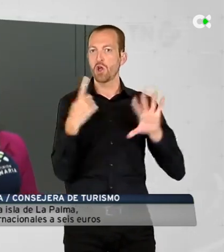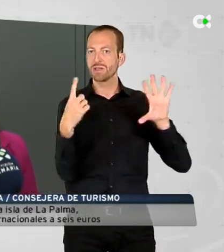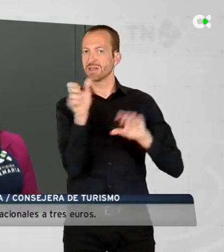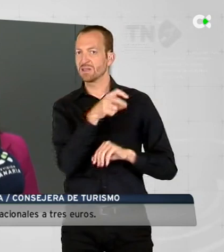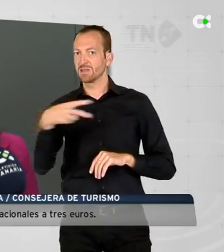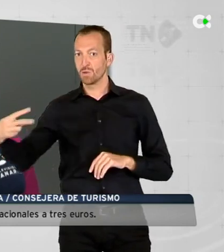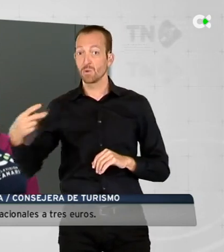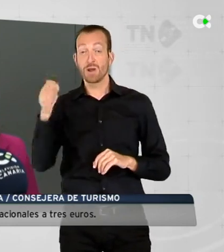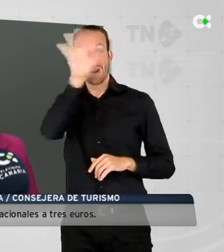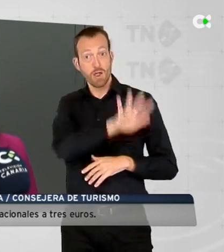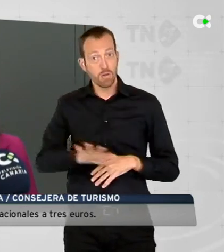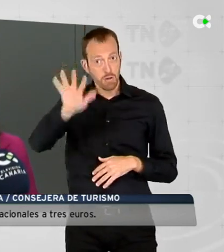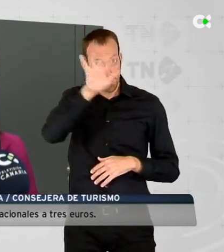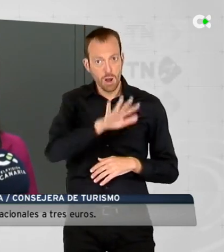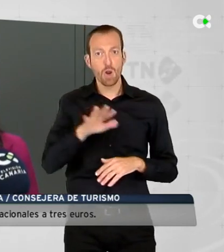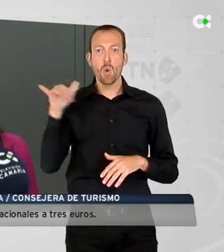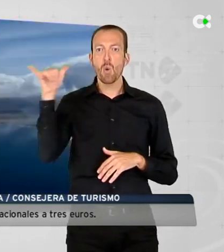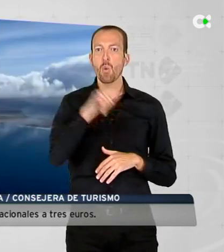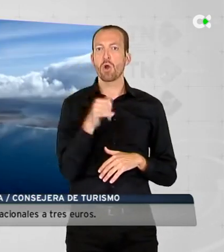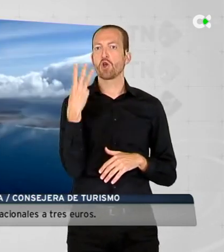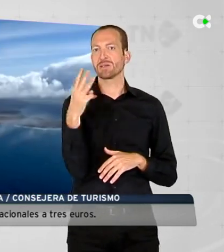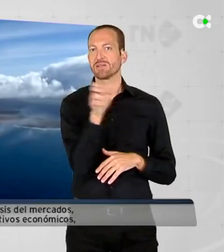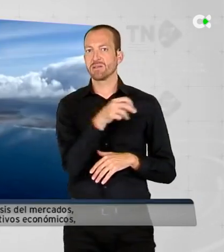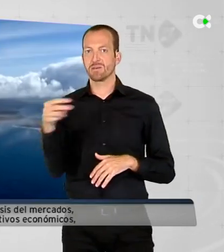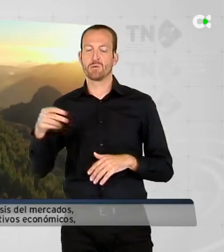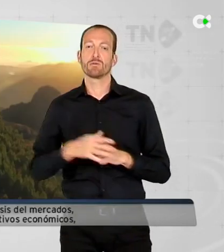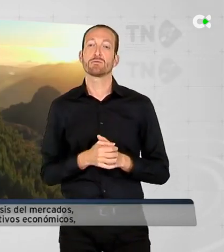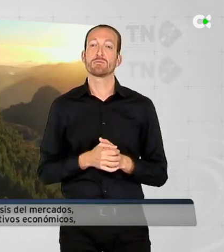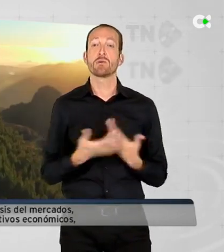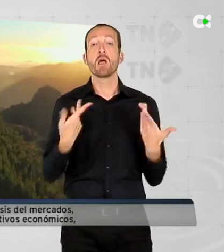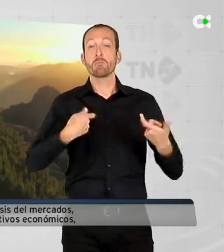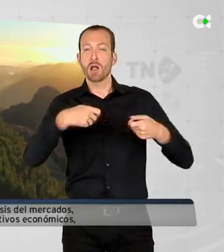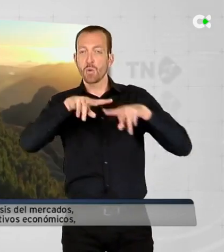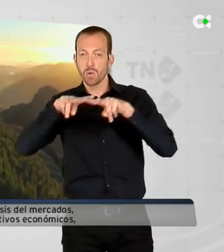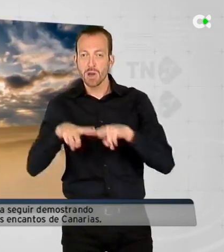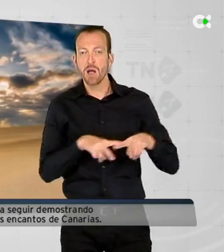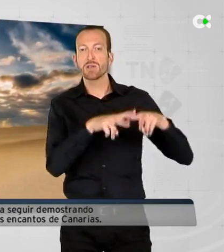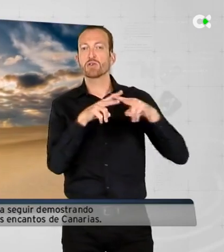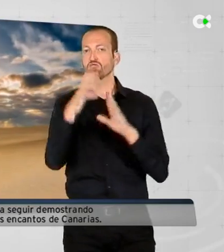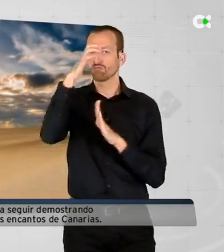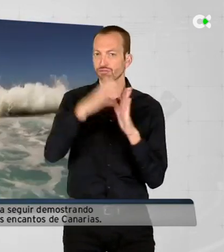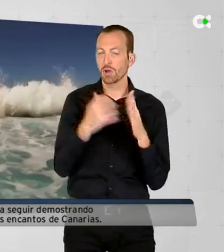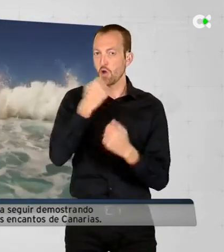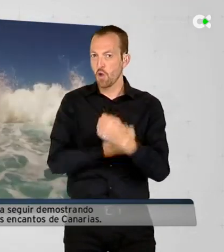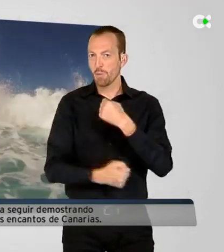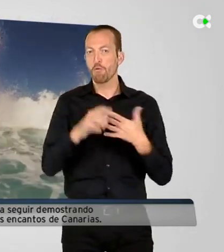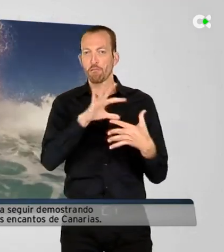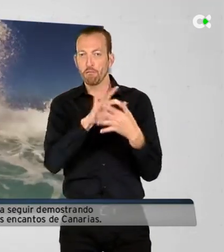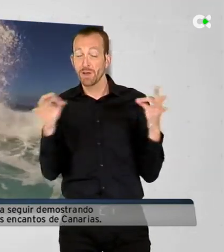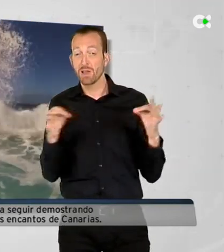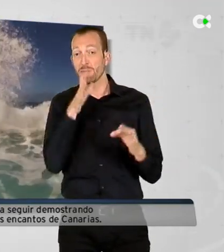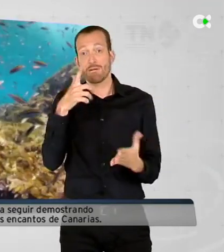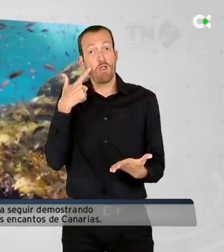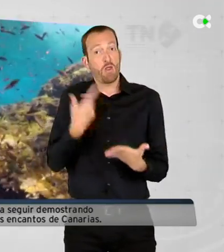euros y vuelos nacionales a 3 euros análisis de mercados incentivos económicos ferias para seguir